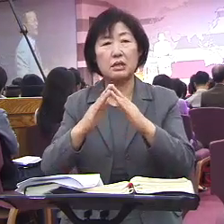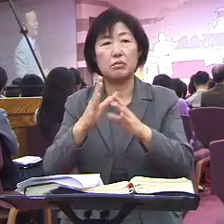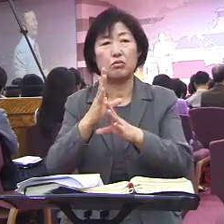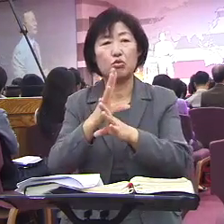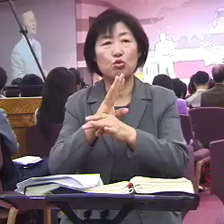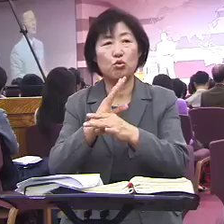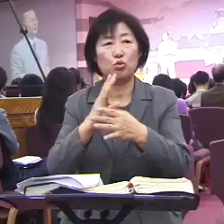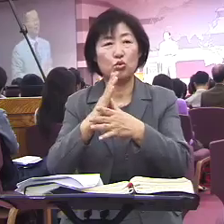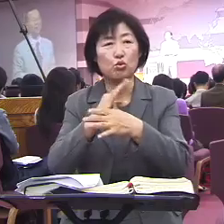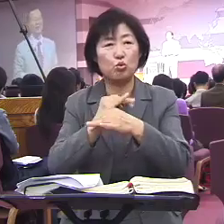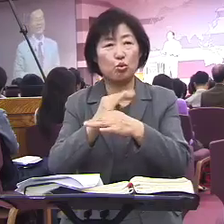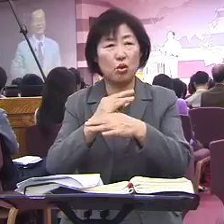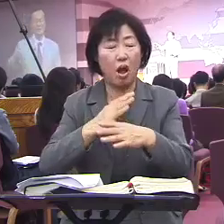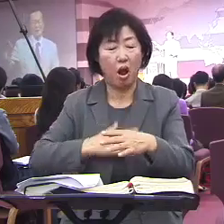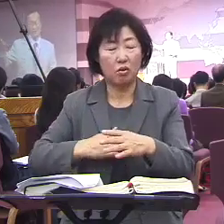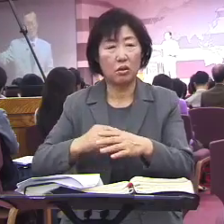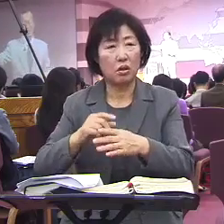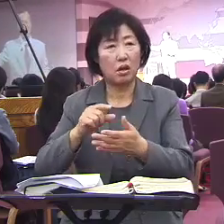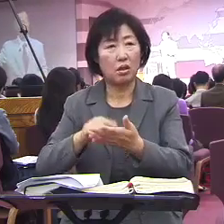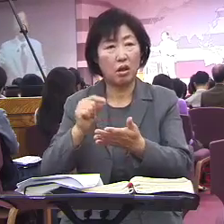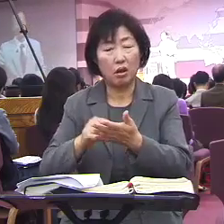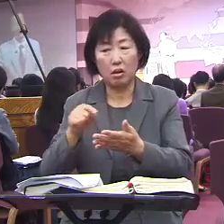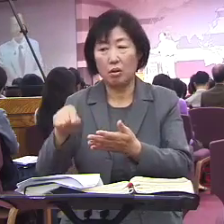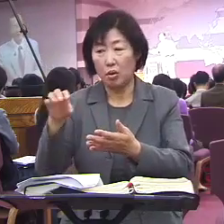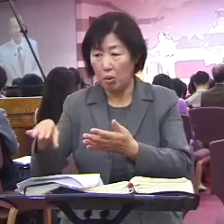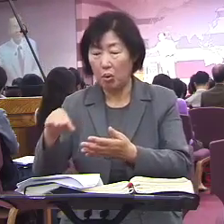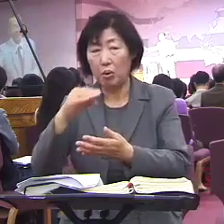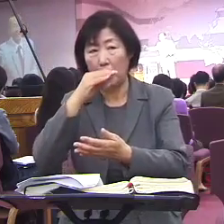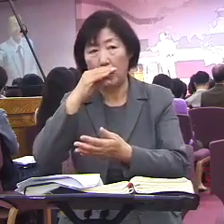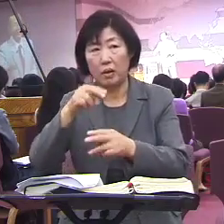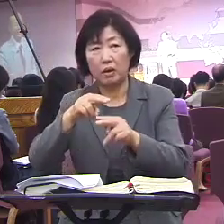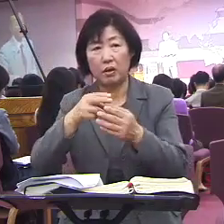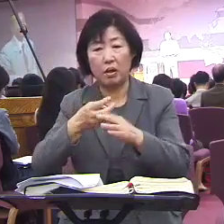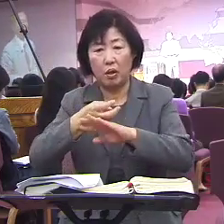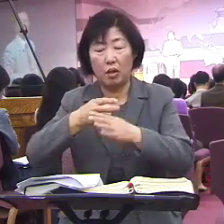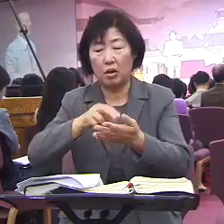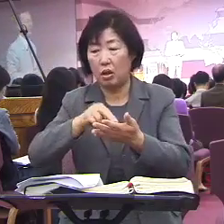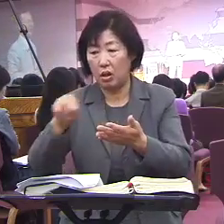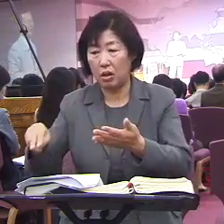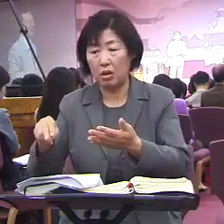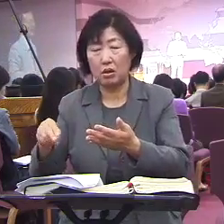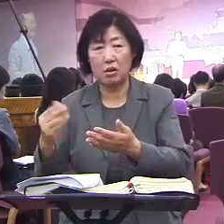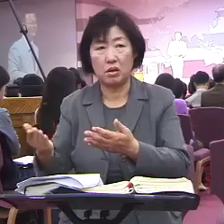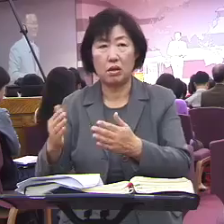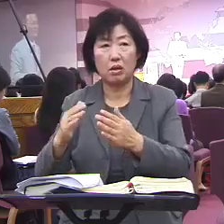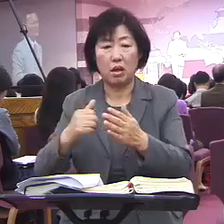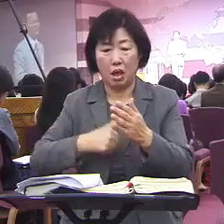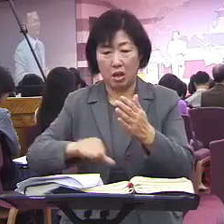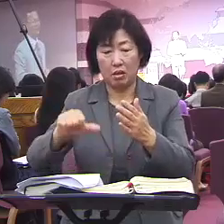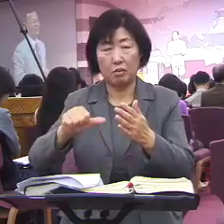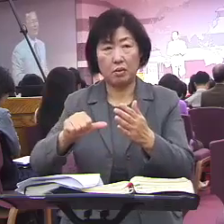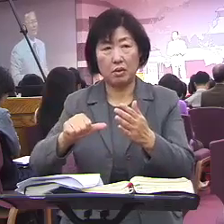있어갖고 대강 알고 있어갖고 와보니까 바로 여기라고 해서 당신의 이